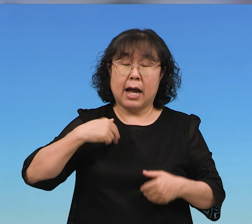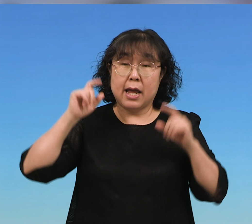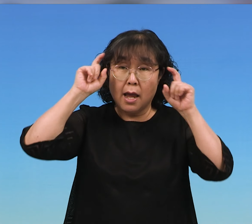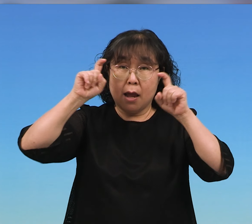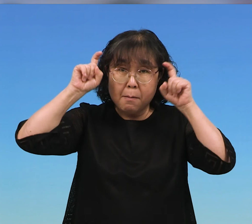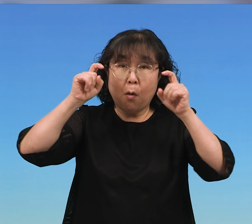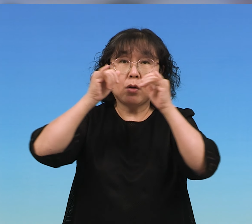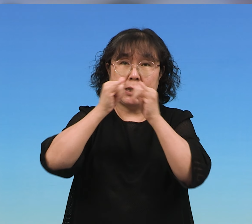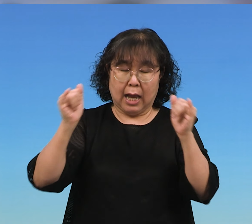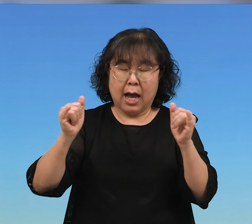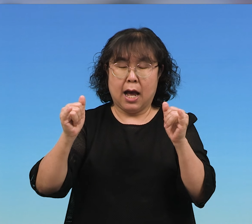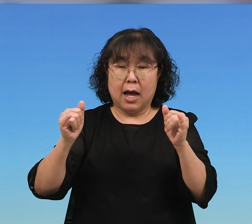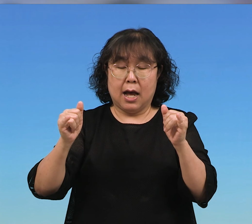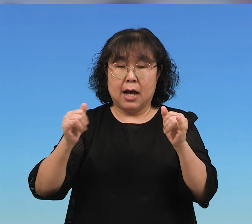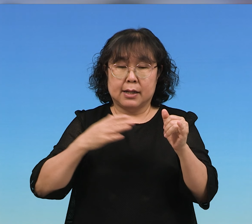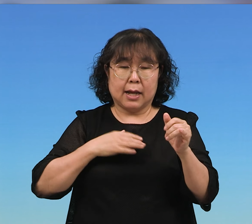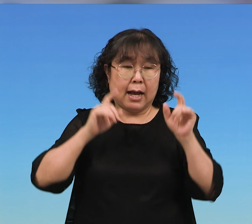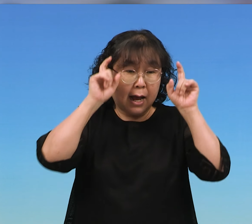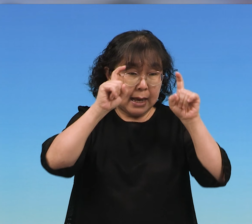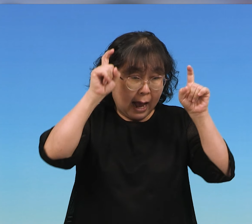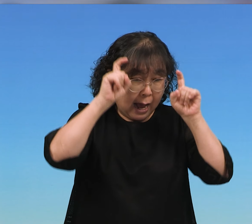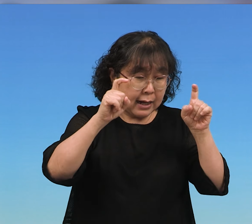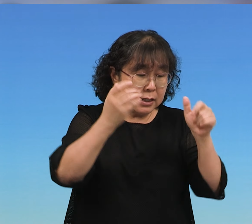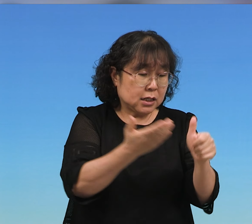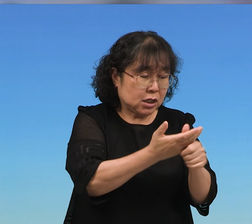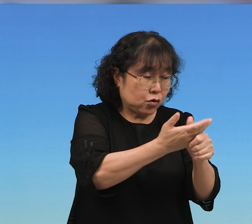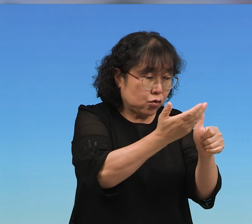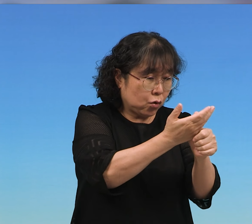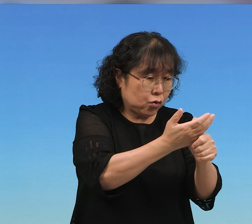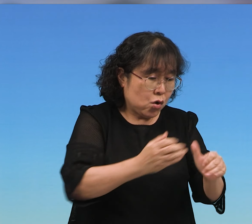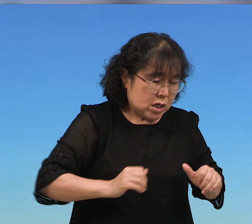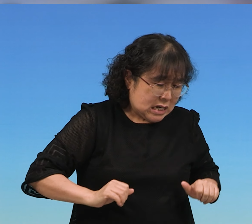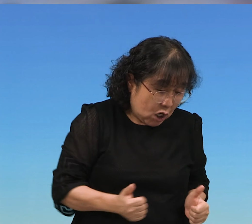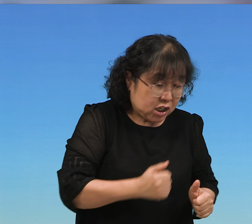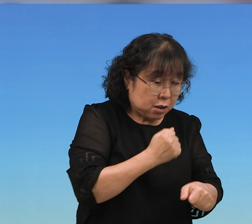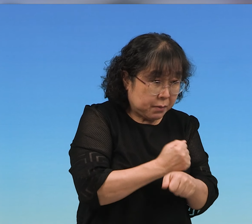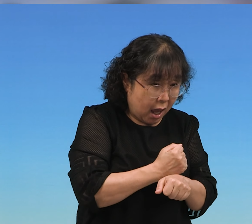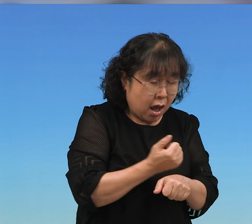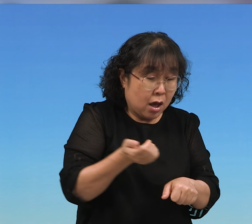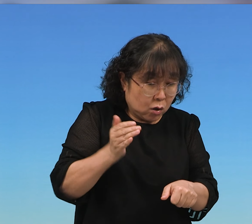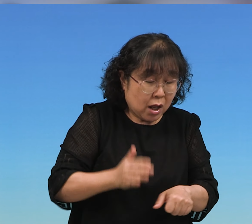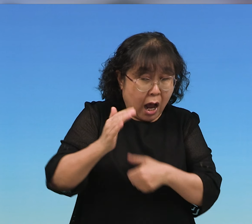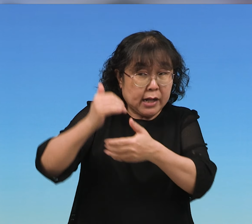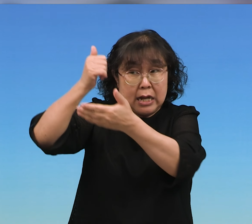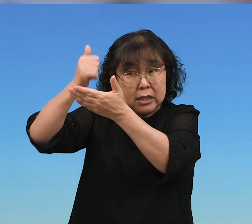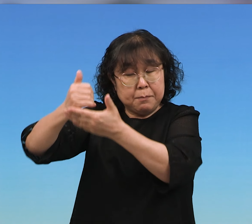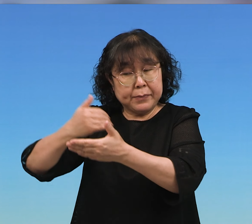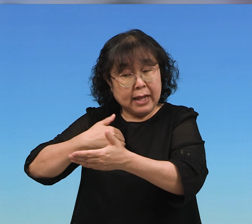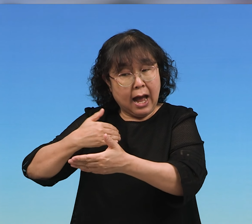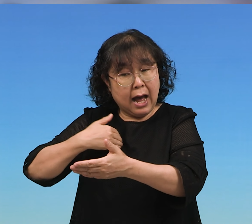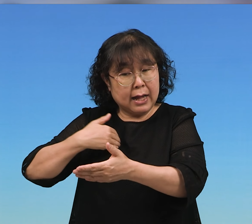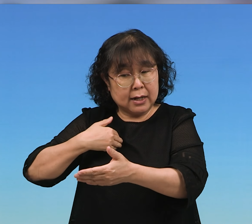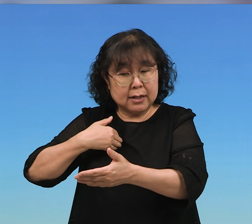내가 양들을 푸른 풀밭으로 인도하여 내가 이들을 위해서 이렇게 성실하게 일하는데 하물며 여호와 하나님께서 나를